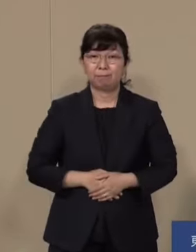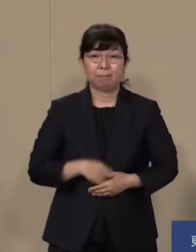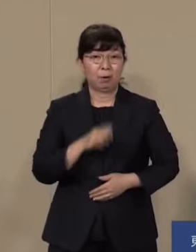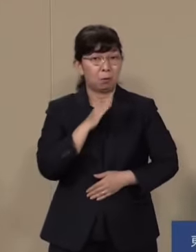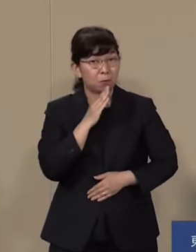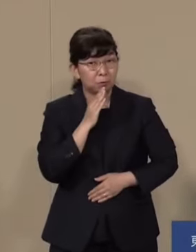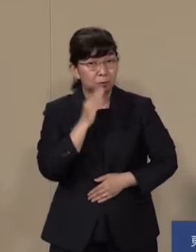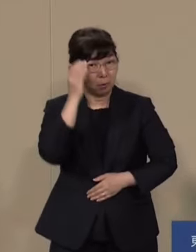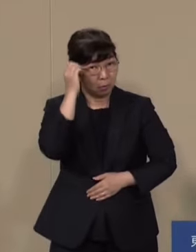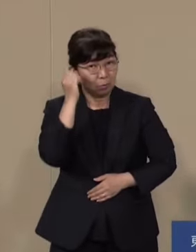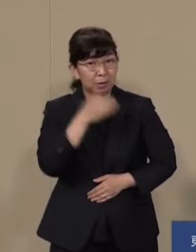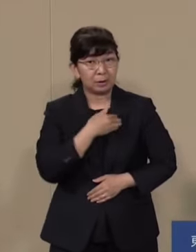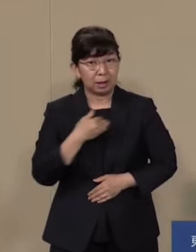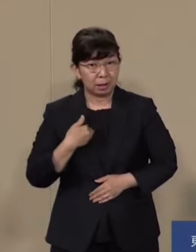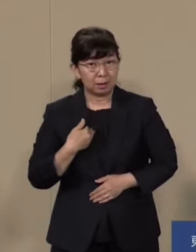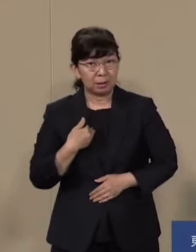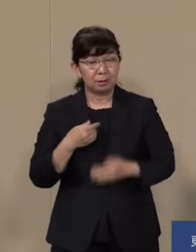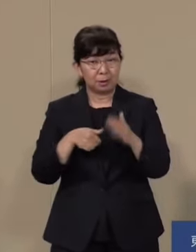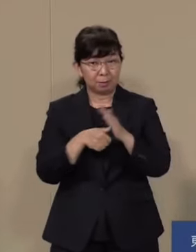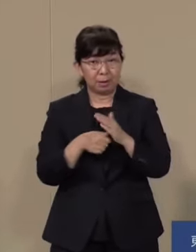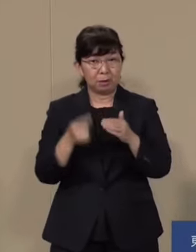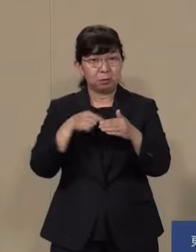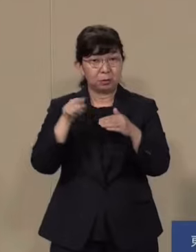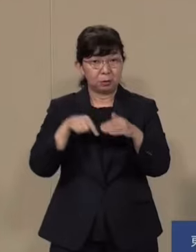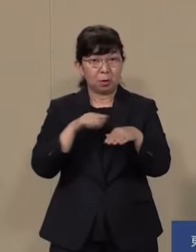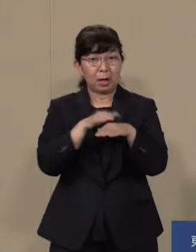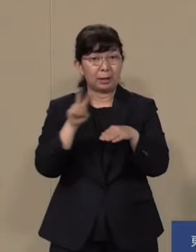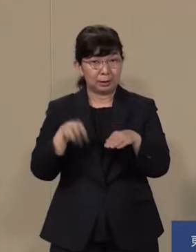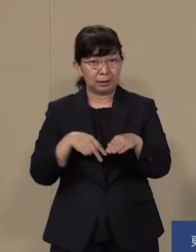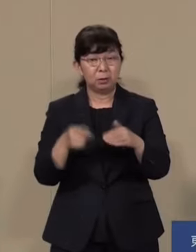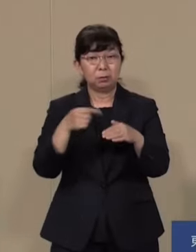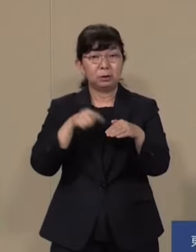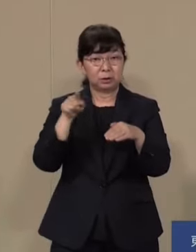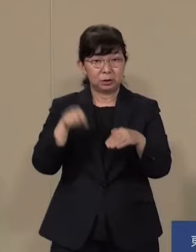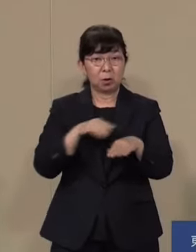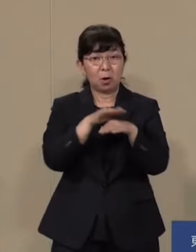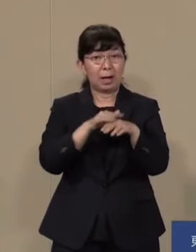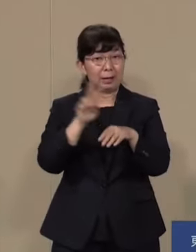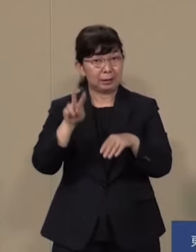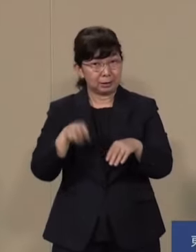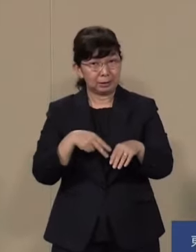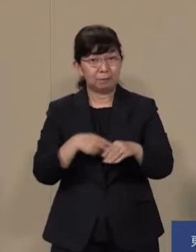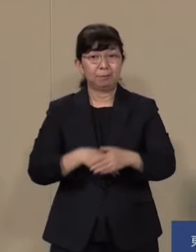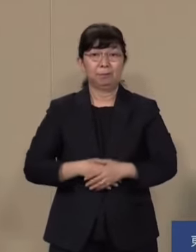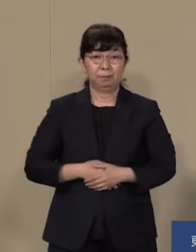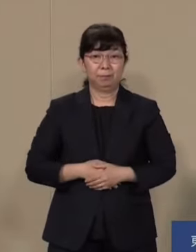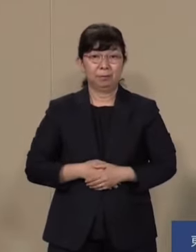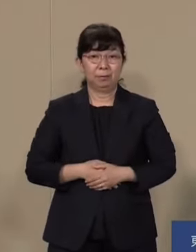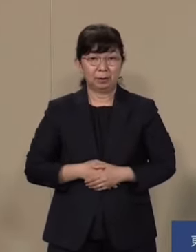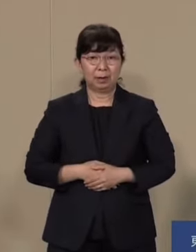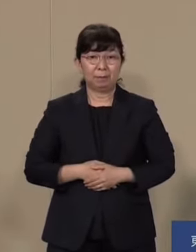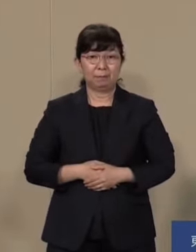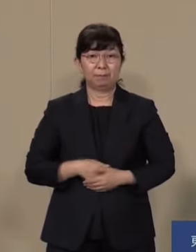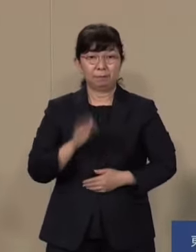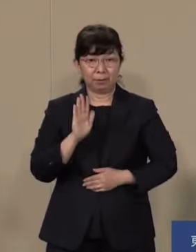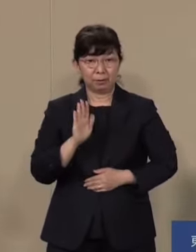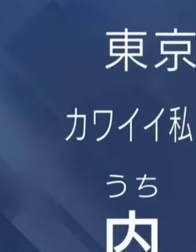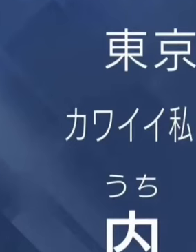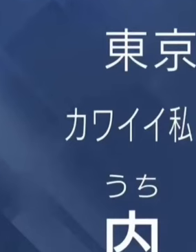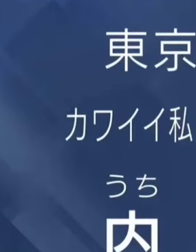本当に覚えたうちのありだようちのありじゃごめん